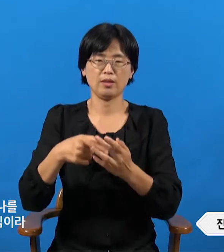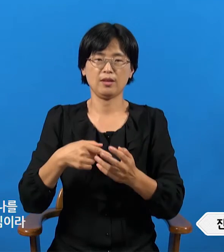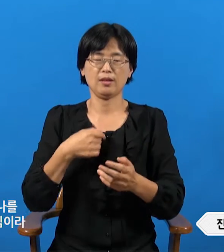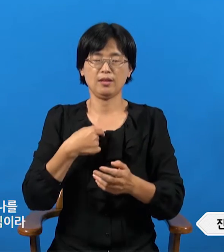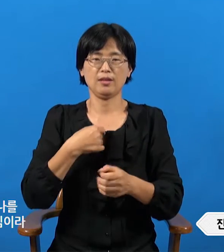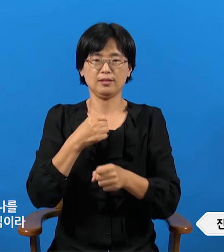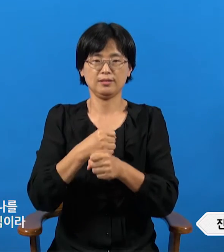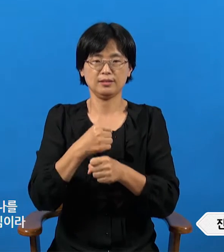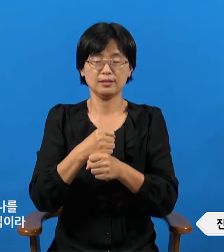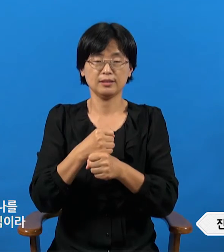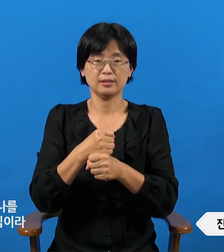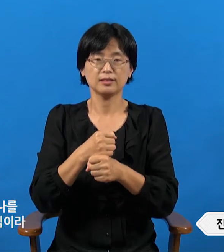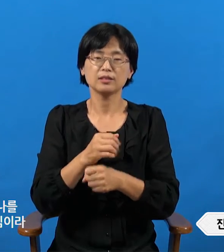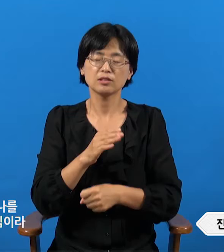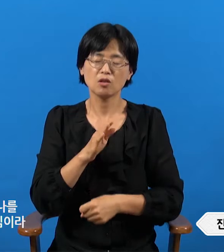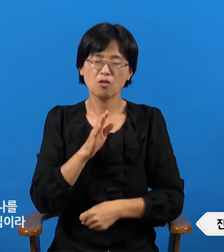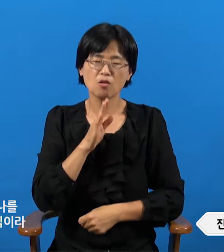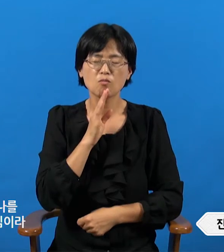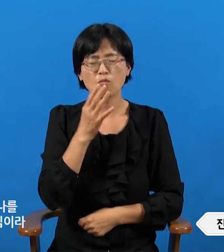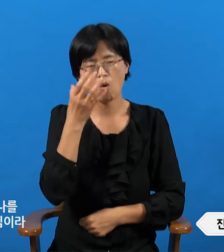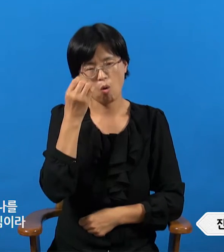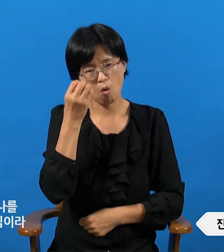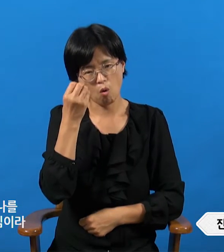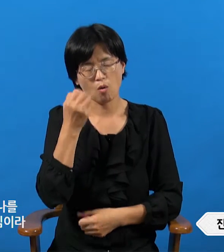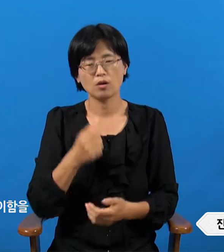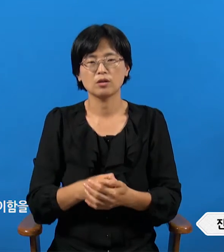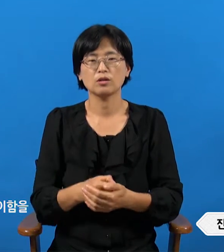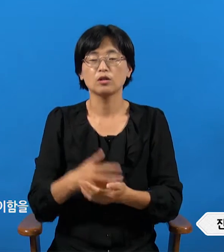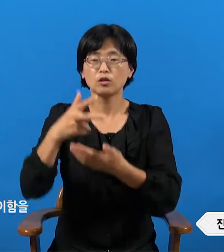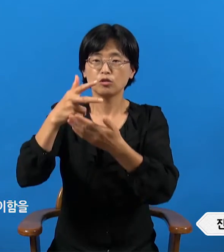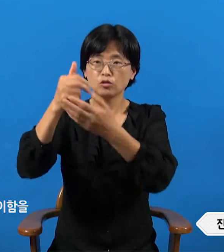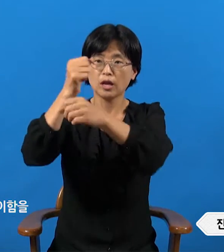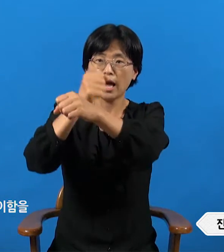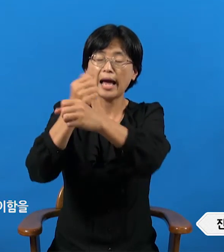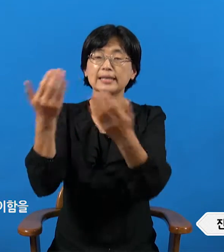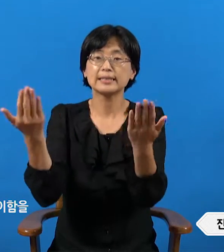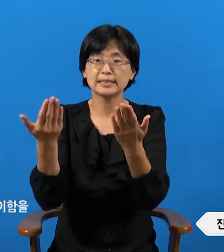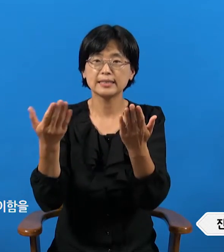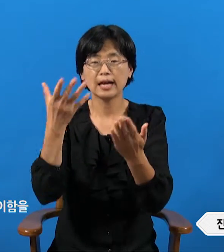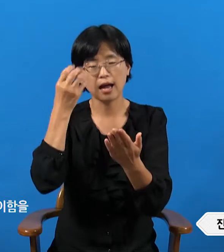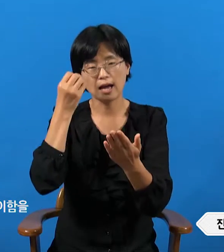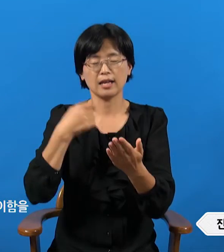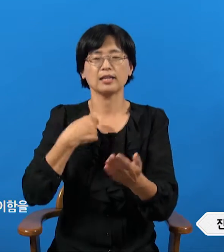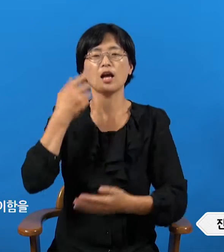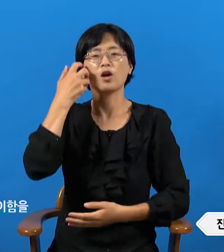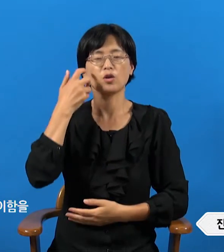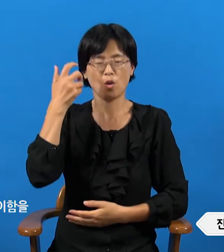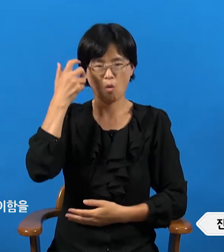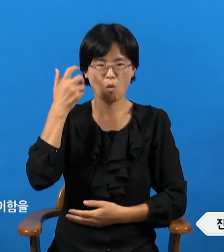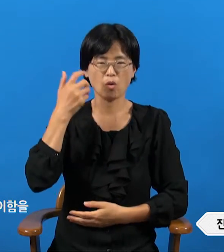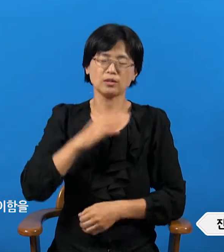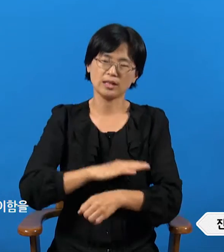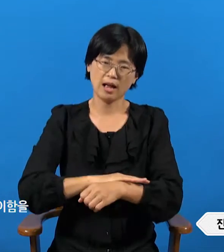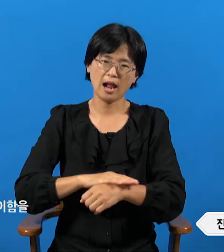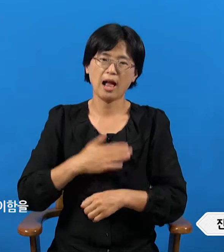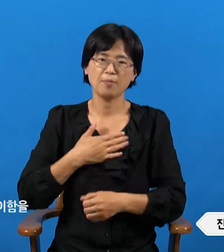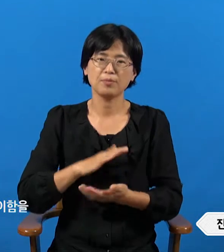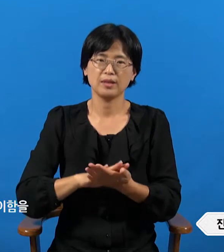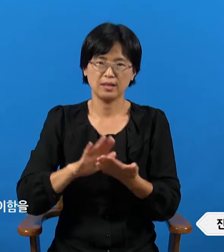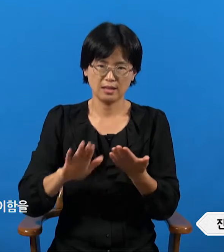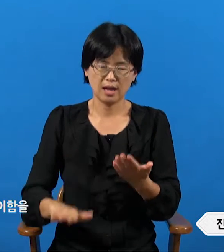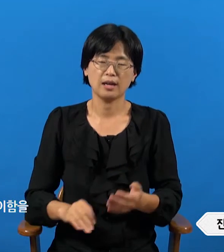감사하옴은 나를 지으심이 심히 기묘하심이라. 주께서 하시는 일이 기이함을 내 영혼이